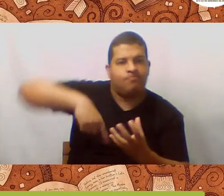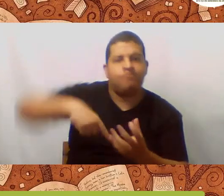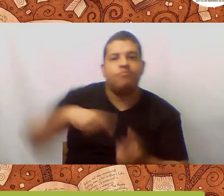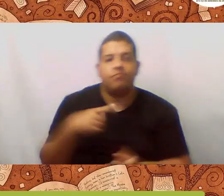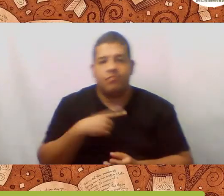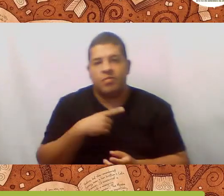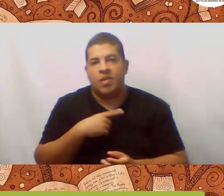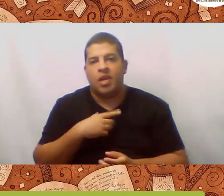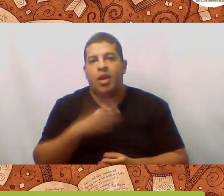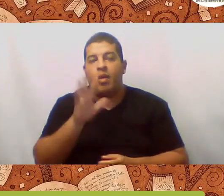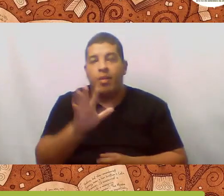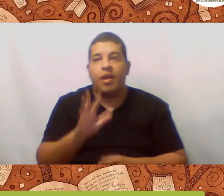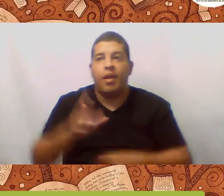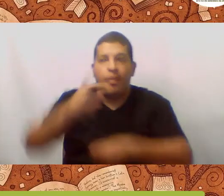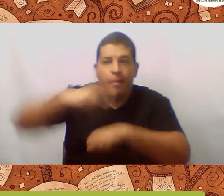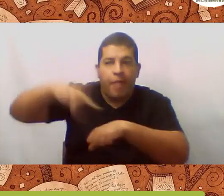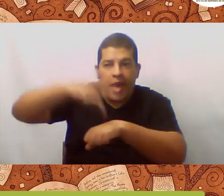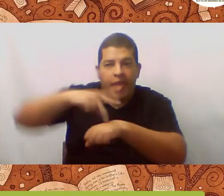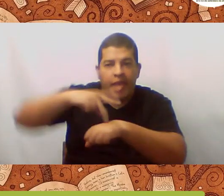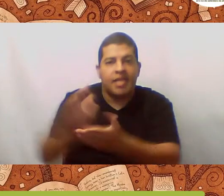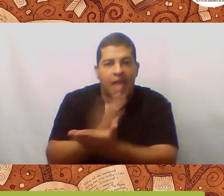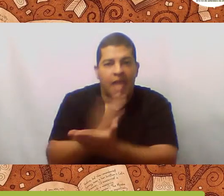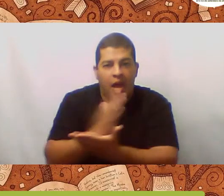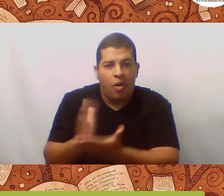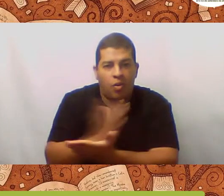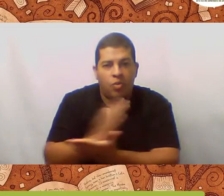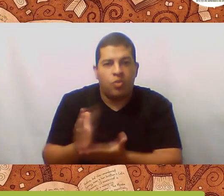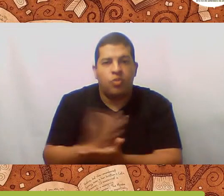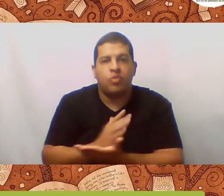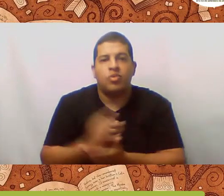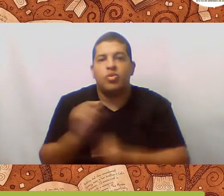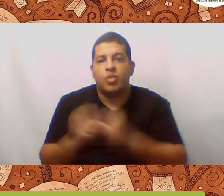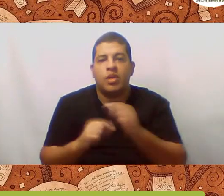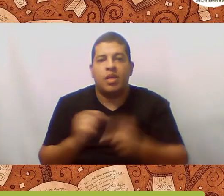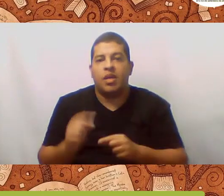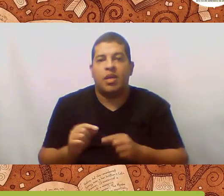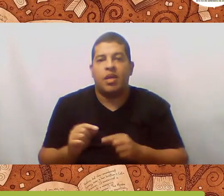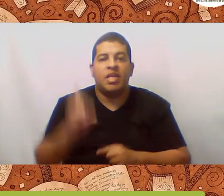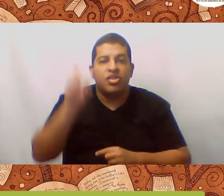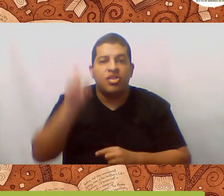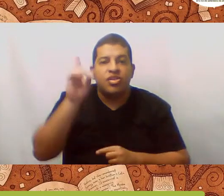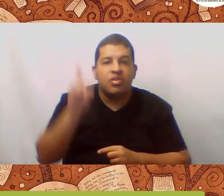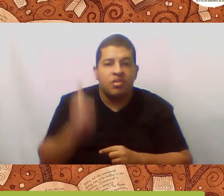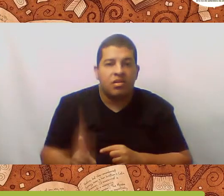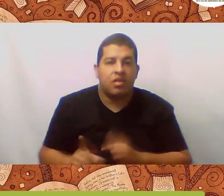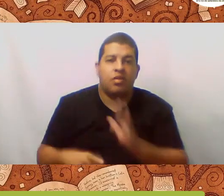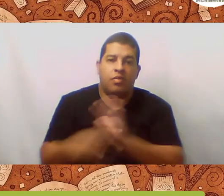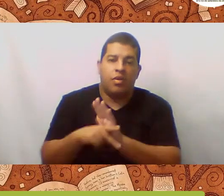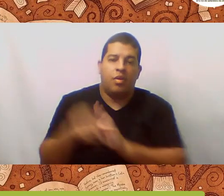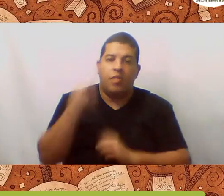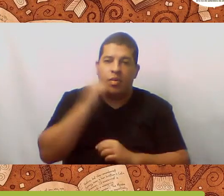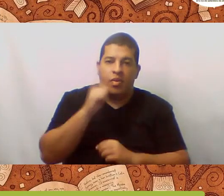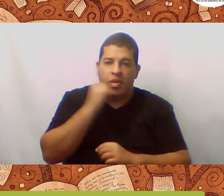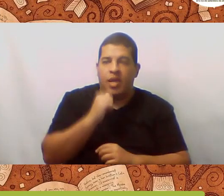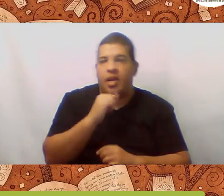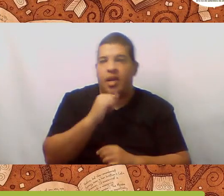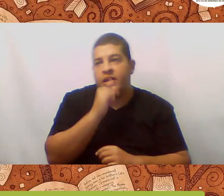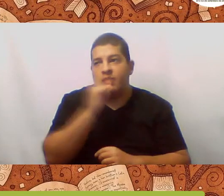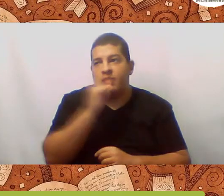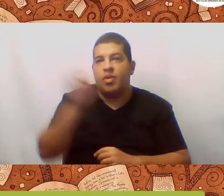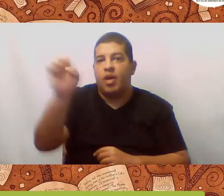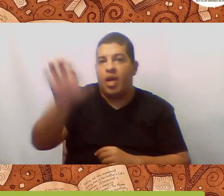países onde a tradição dos direitos estão mais consolidadas, como na Europa e Estados Unidos, mas